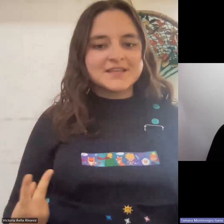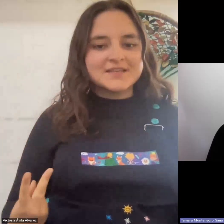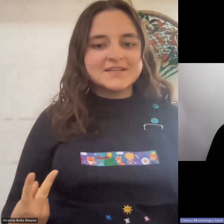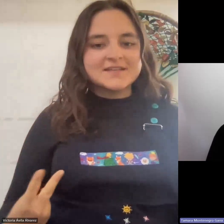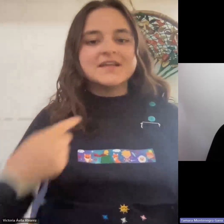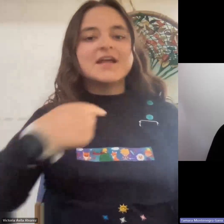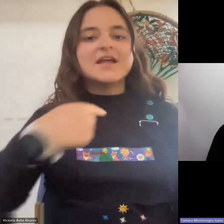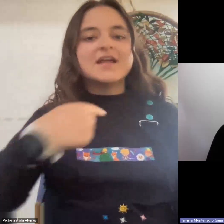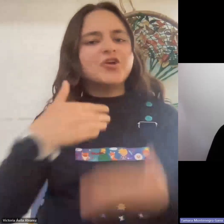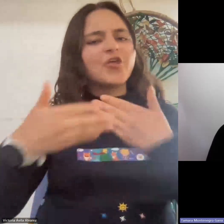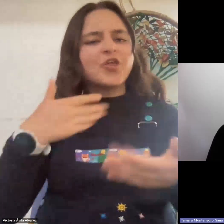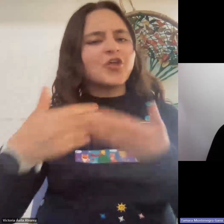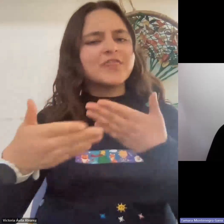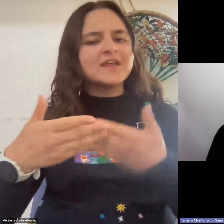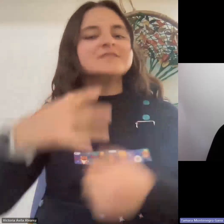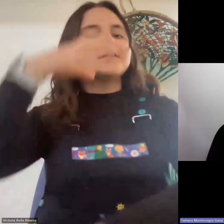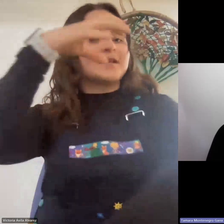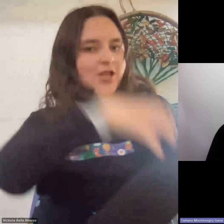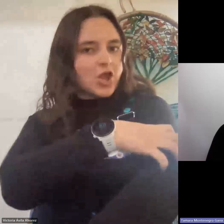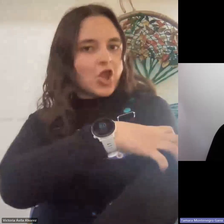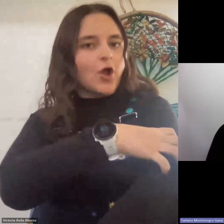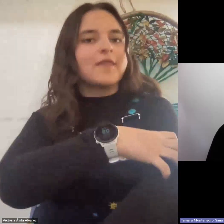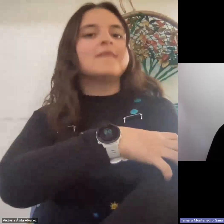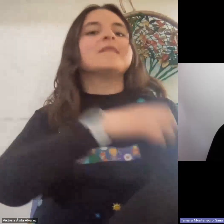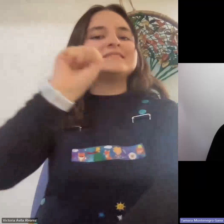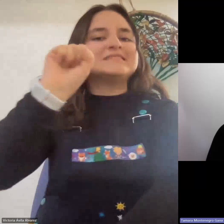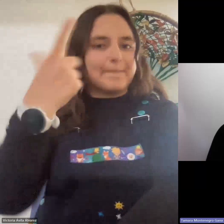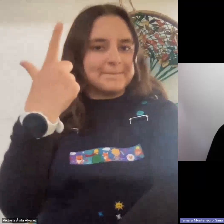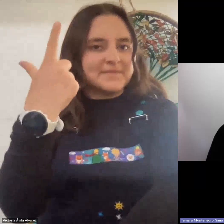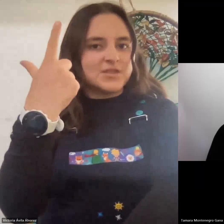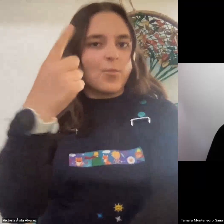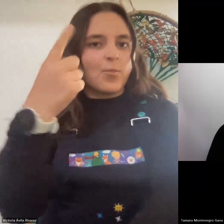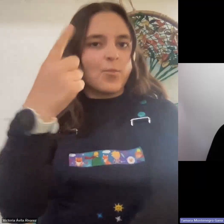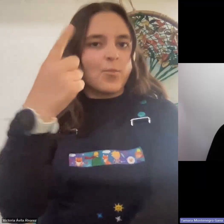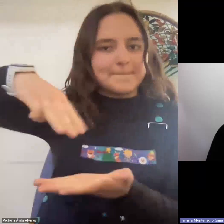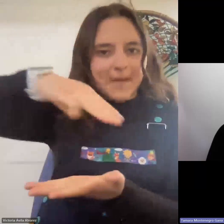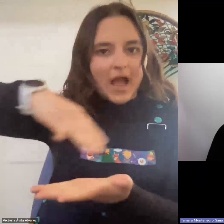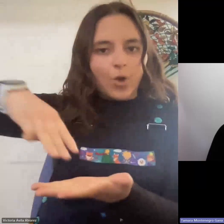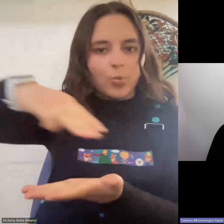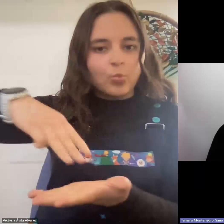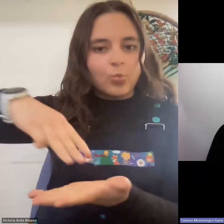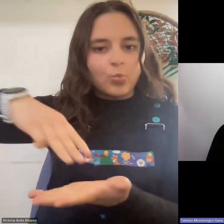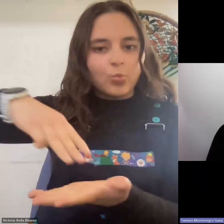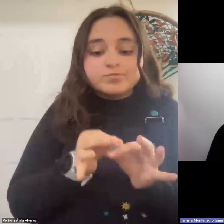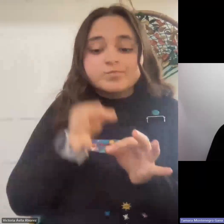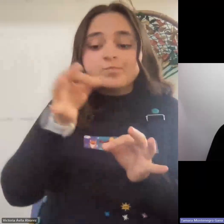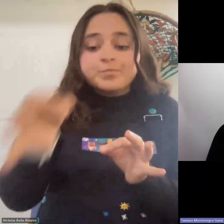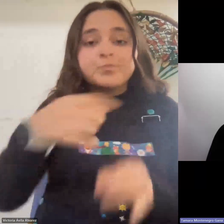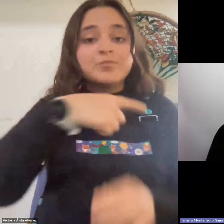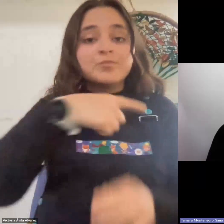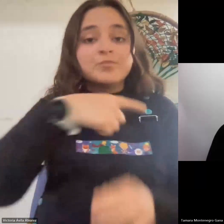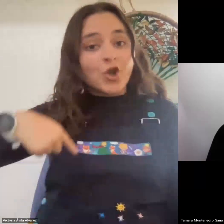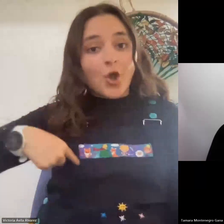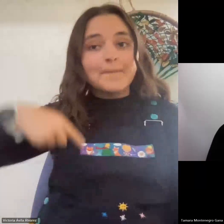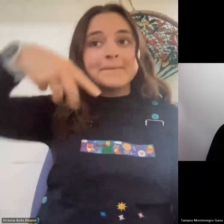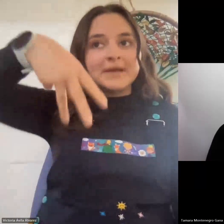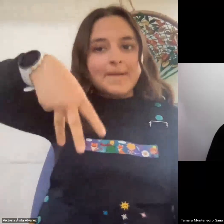y mi nombre en lengua de señas es el que estoy mostrando. ¿Yo de dónde soy? Soy de la séptima región del Maule,